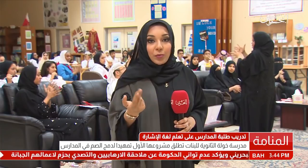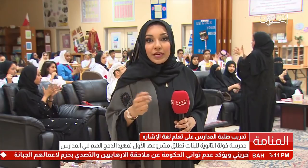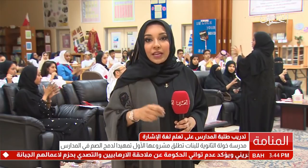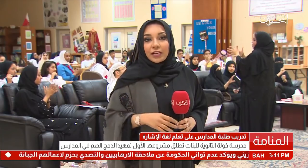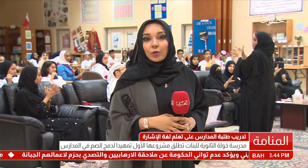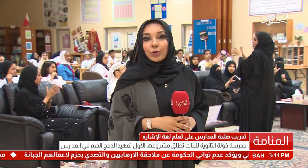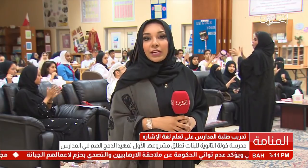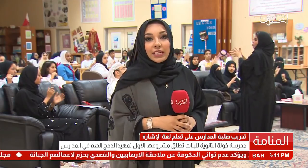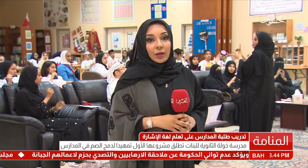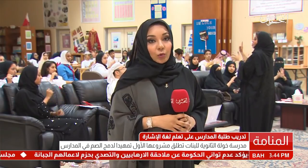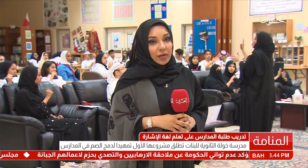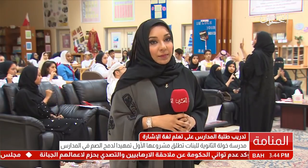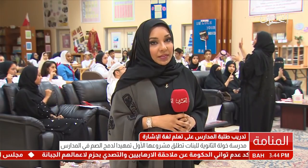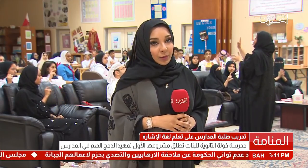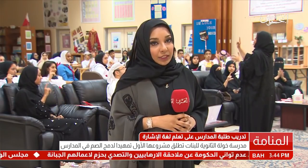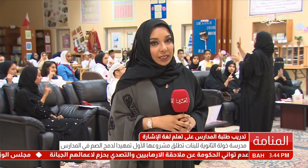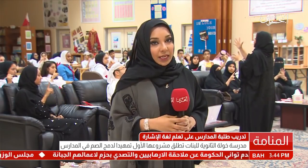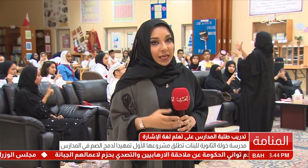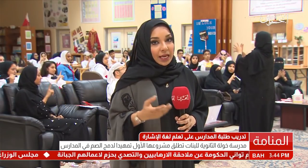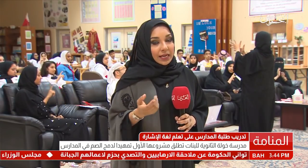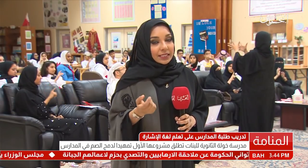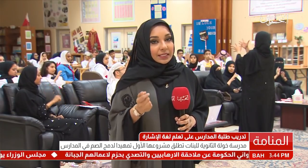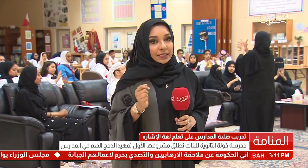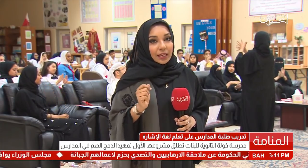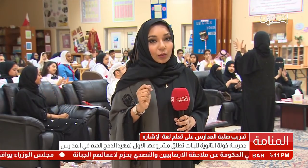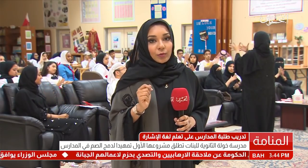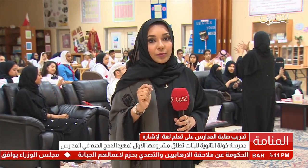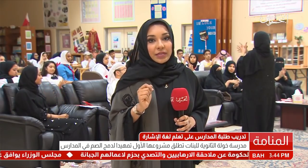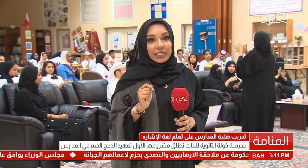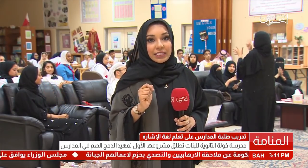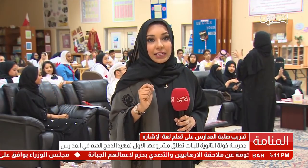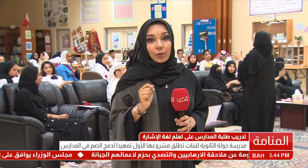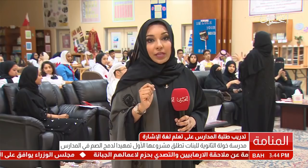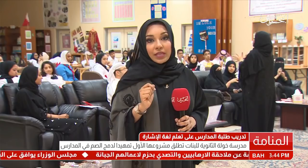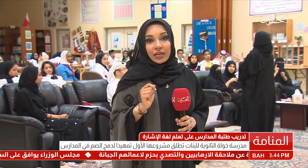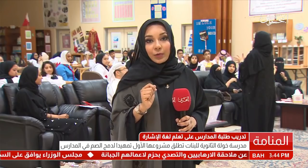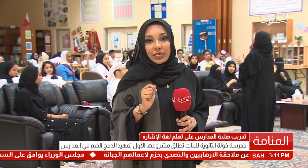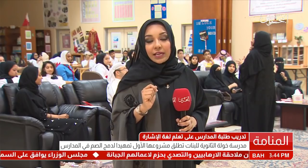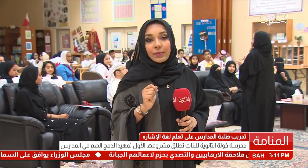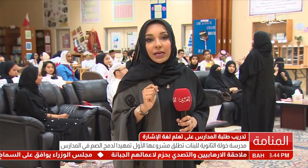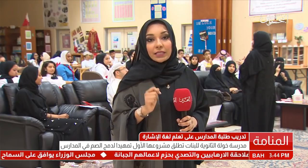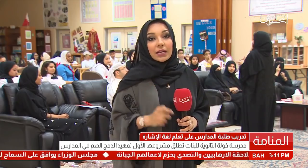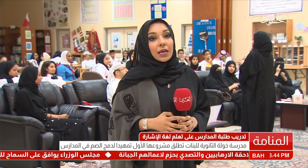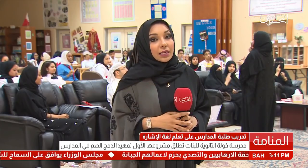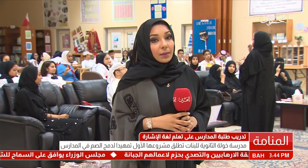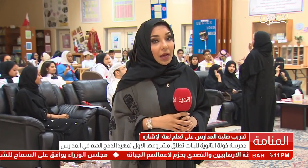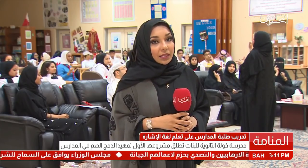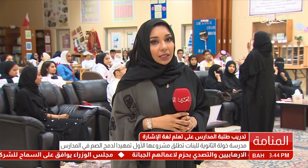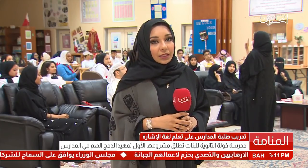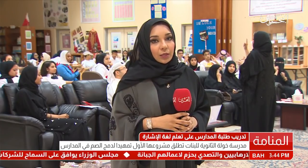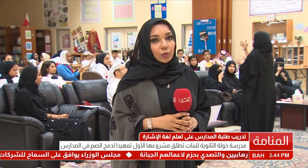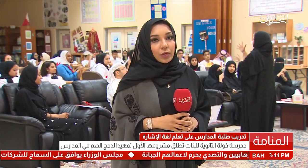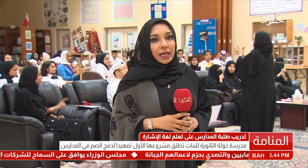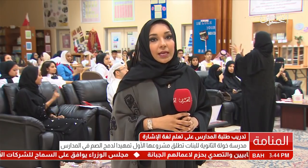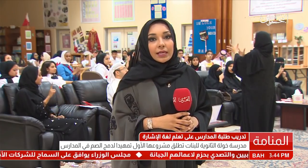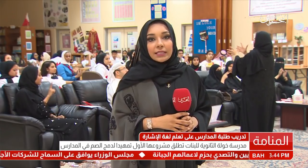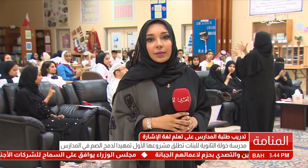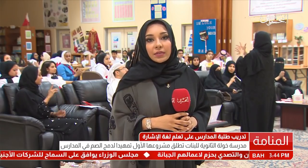مبادرة هي الأولى من نوعها التي تنطلق من مدرسة خولة الثانوية للبنات كمحطة أولى لتمكين